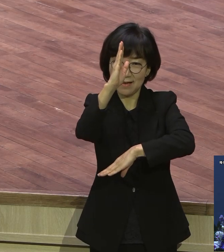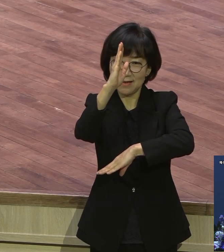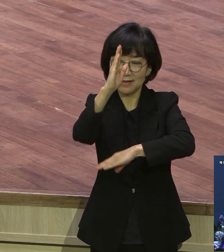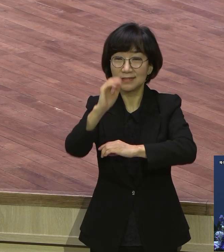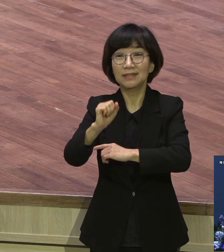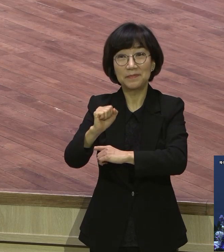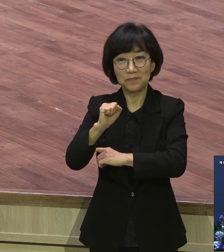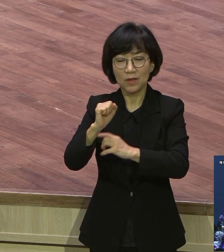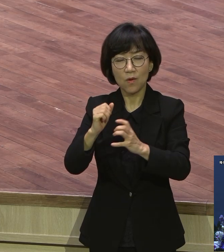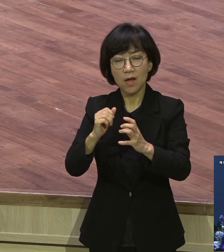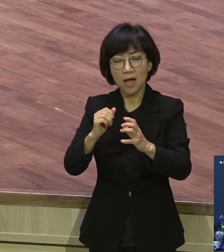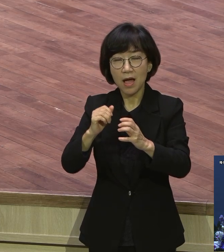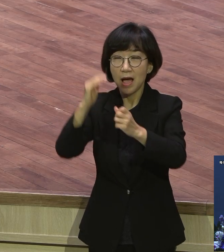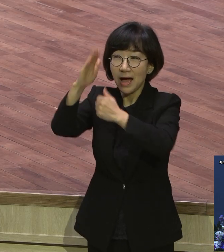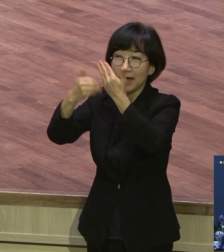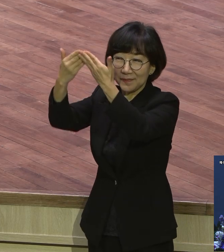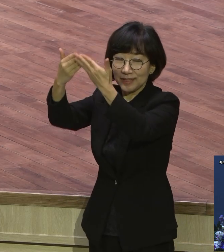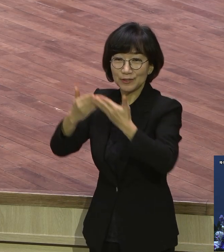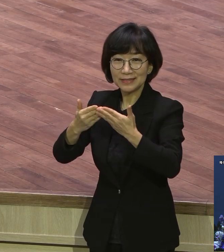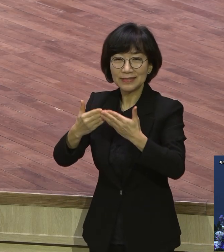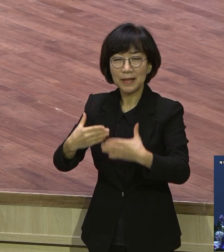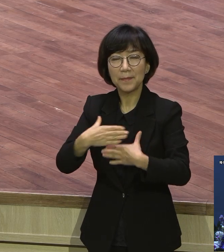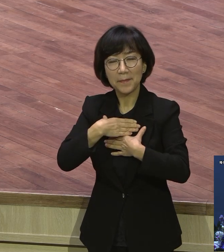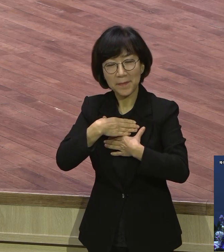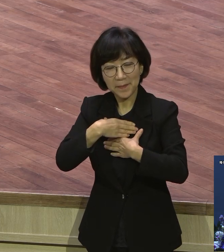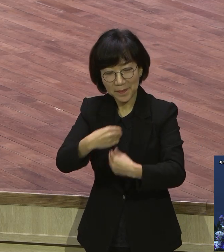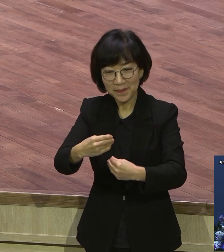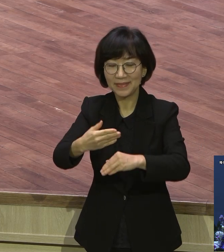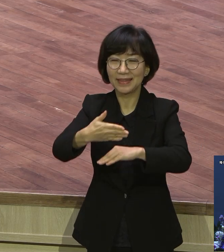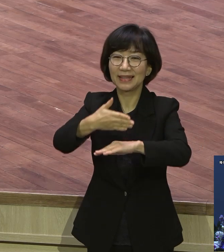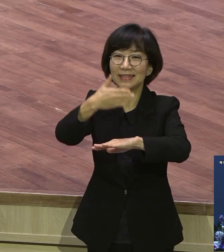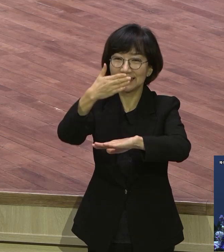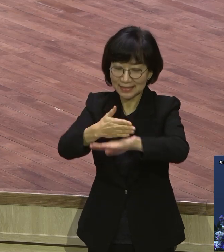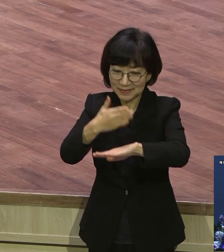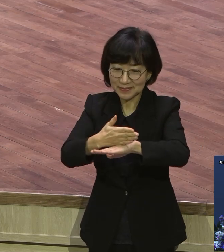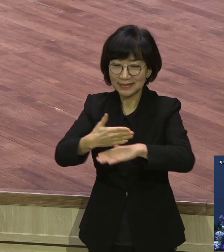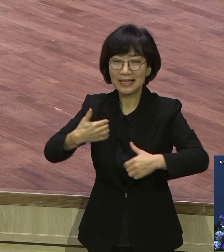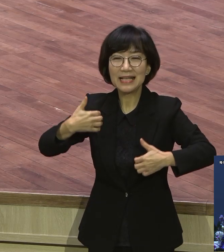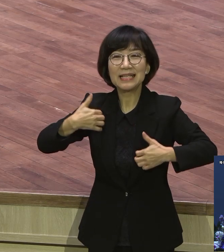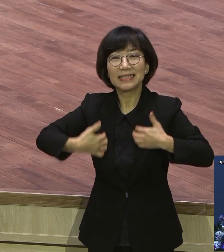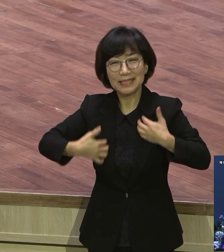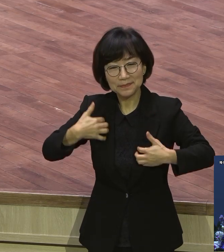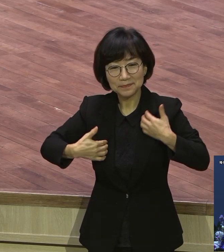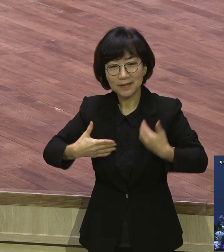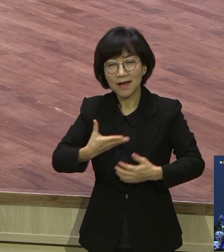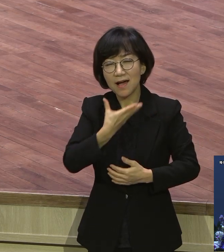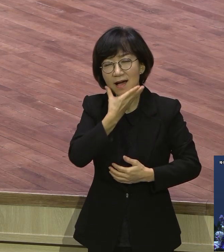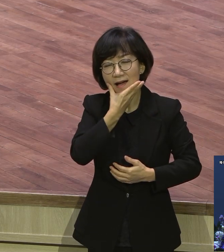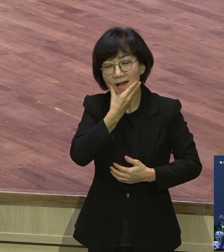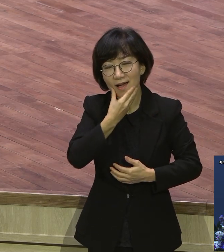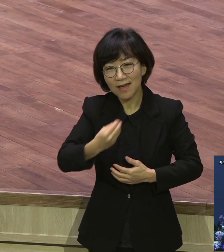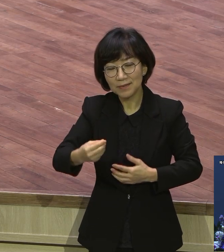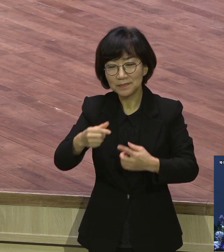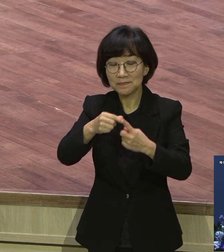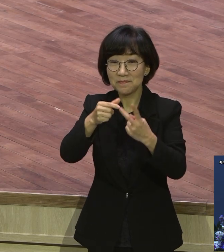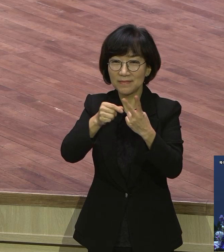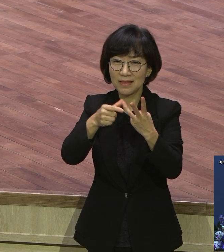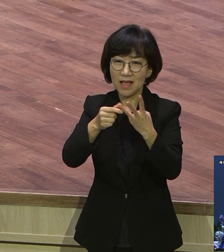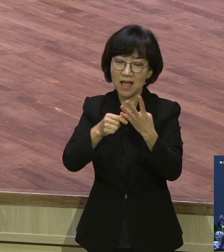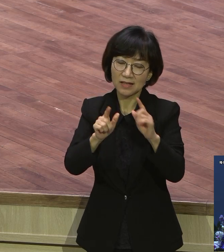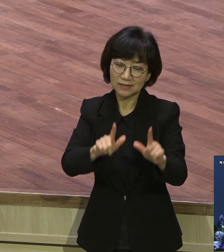절대 평안 절대 감사 절대 기쁨 절대 행복의 삶을